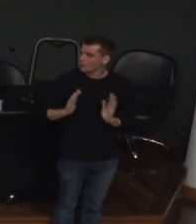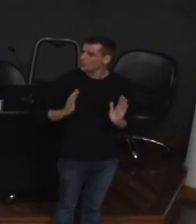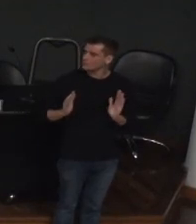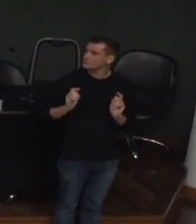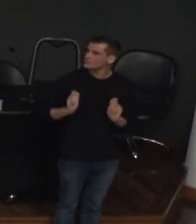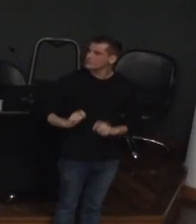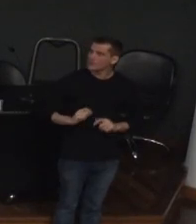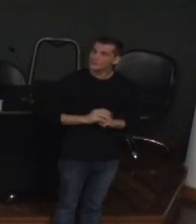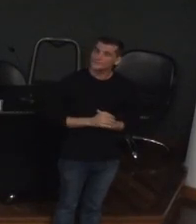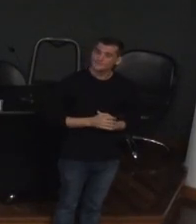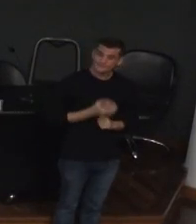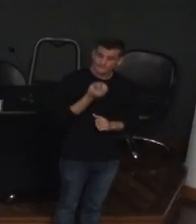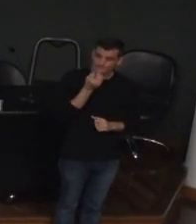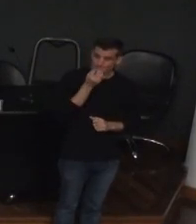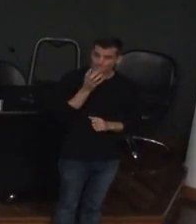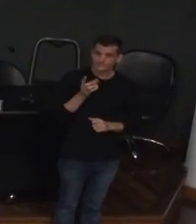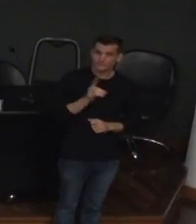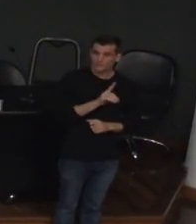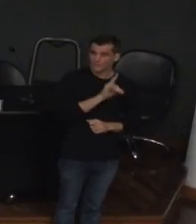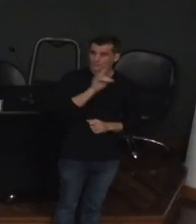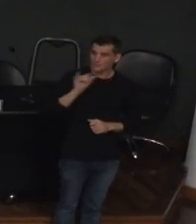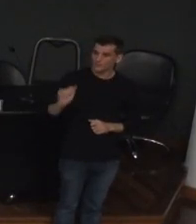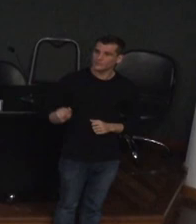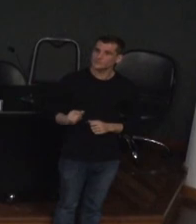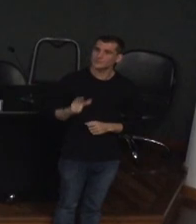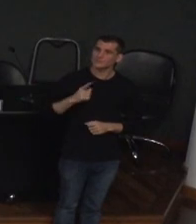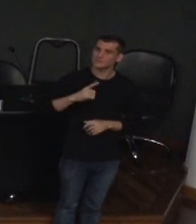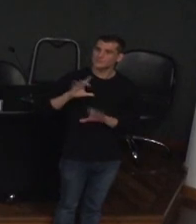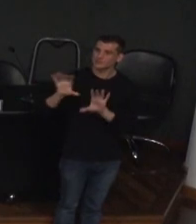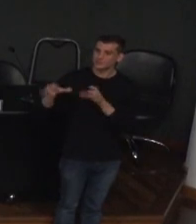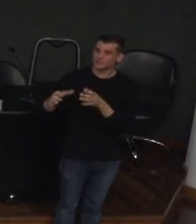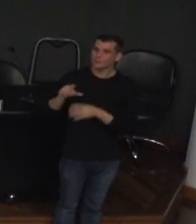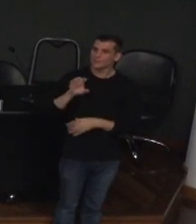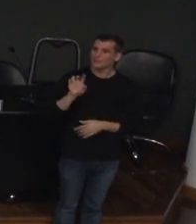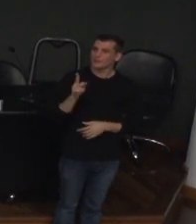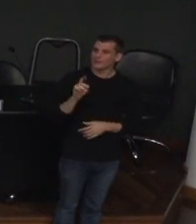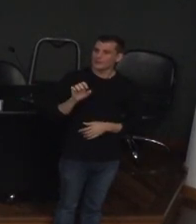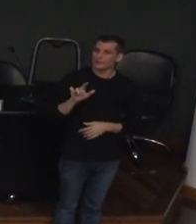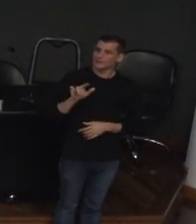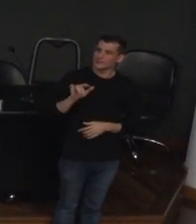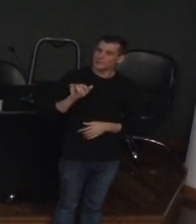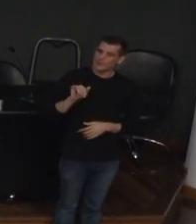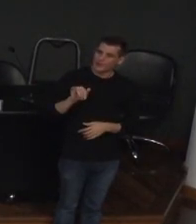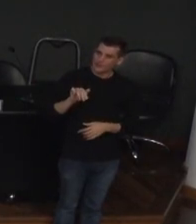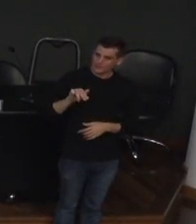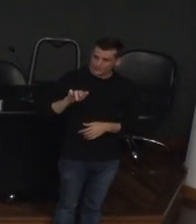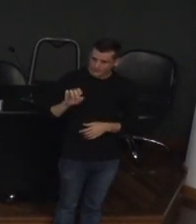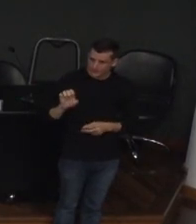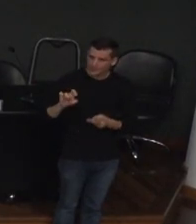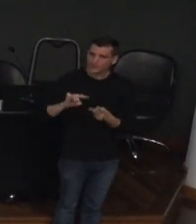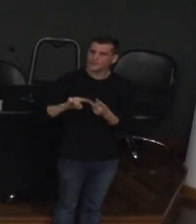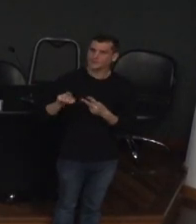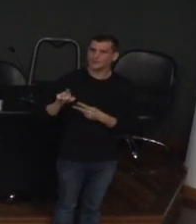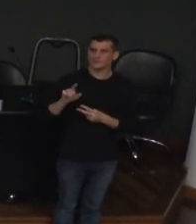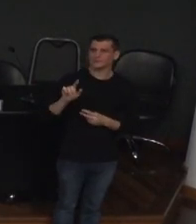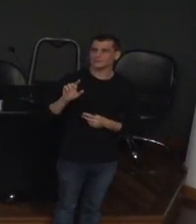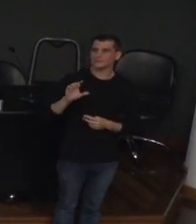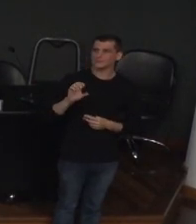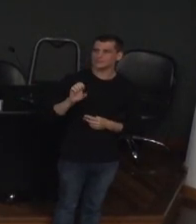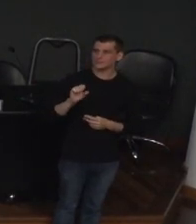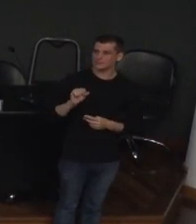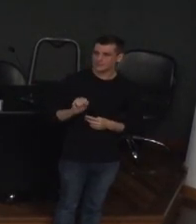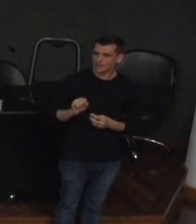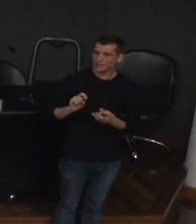Bom dia. Meu grupo é composto pela Elaine, que é da SES, a Nara, das Sessões Solenes, a Anne e o Vitor, que são da